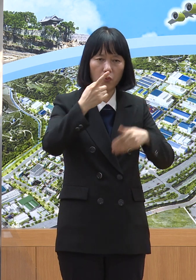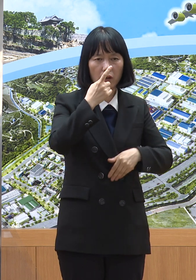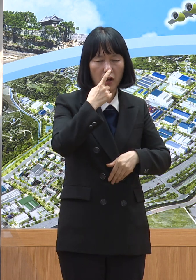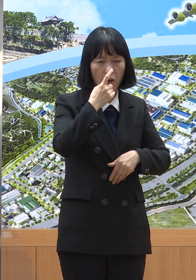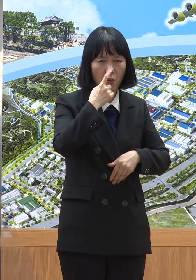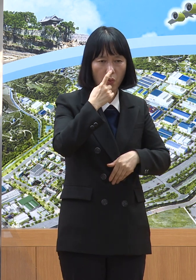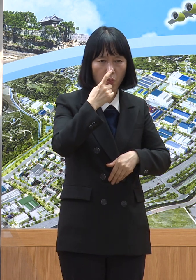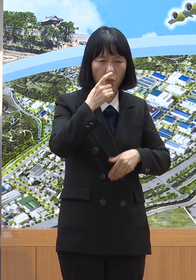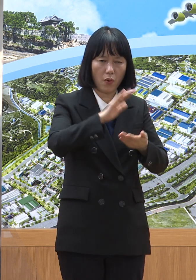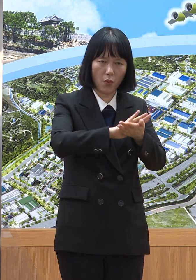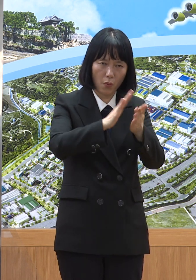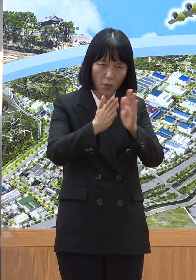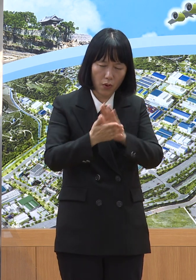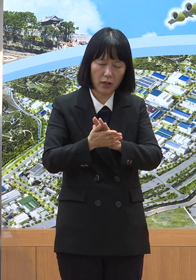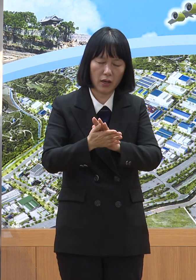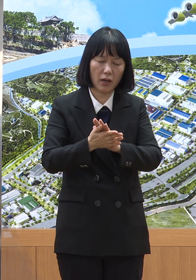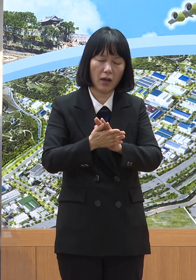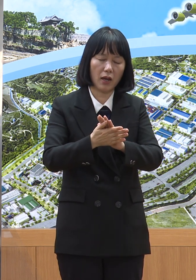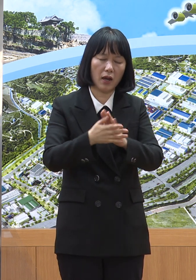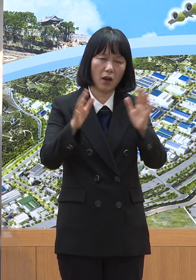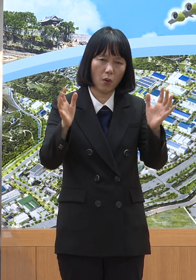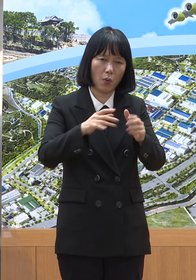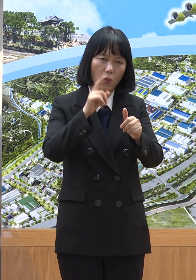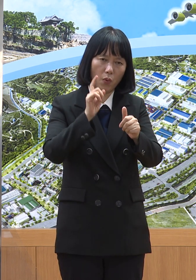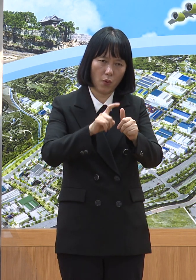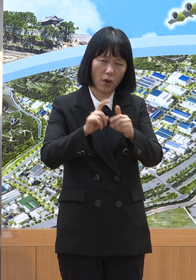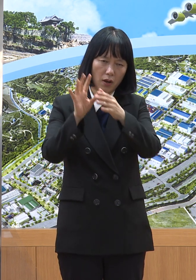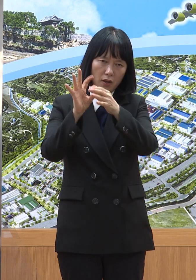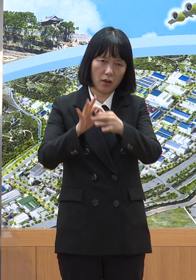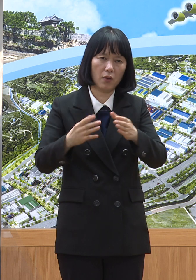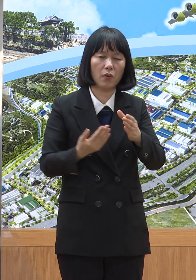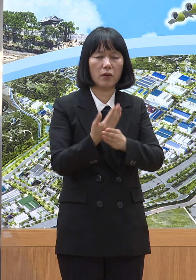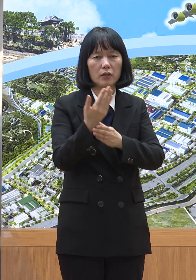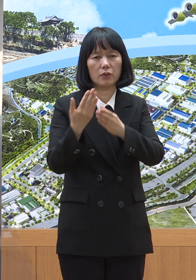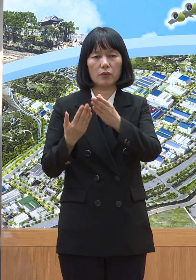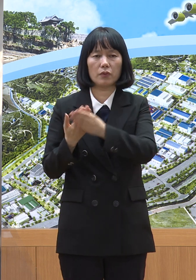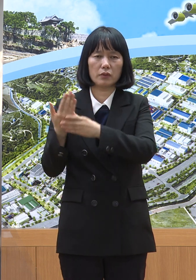학원과 보육시설 등에서 집단 감염 사례가 많습니다.